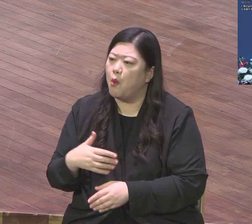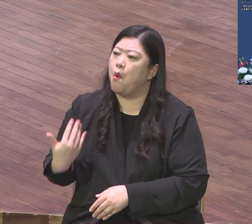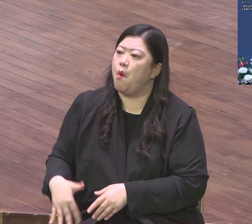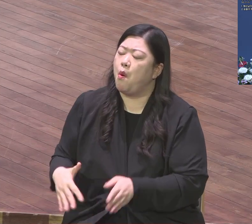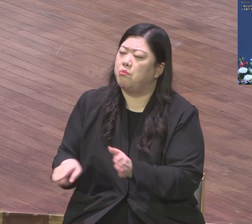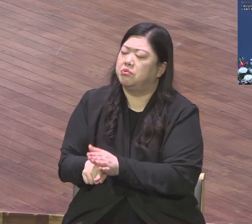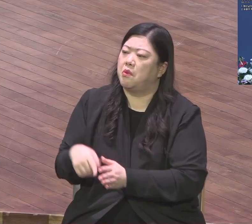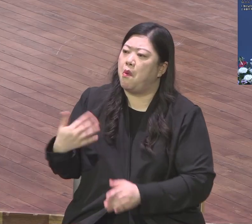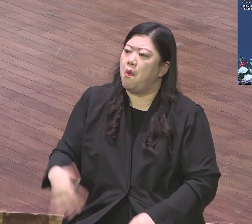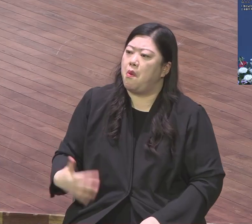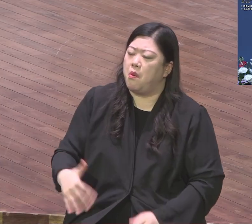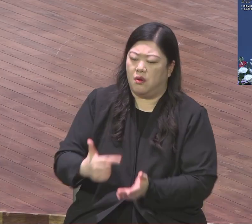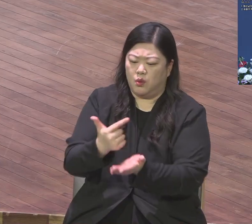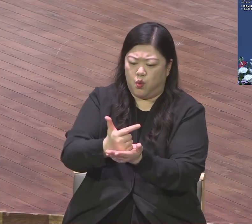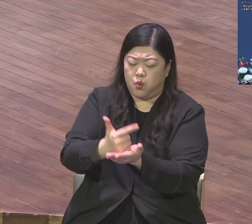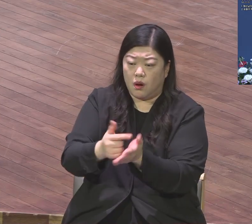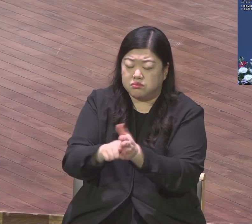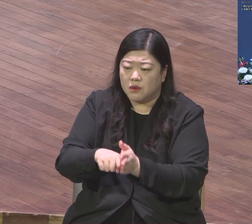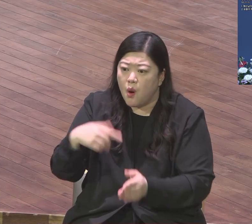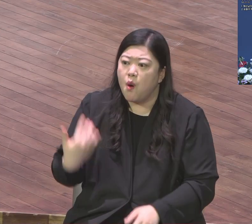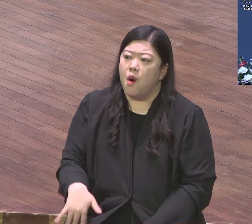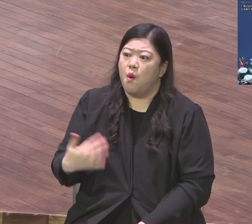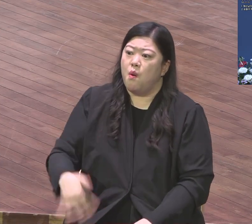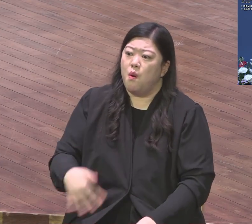적이 있냐고요.